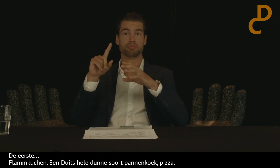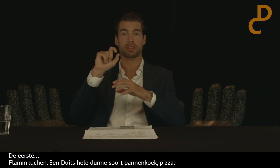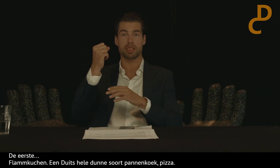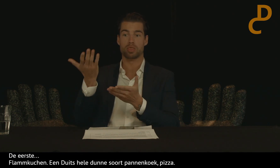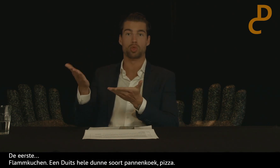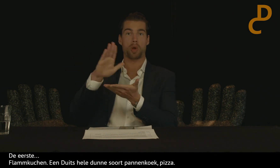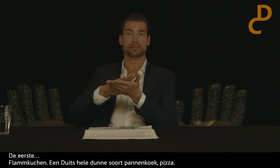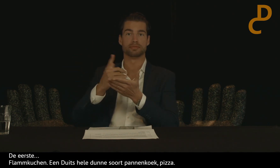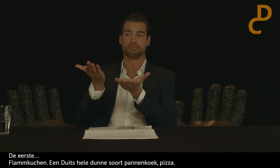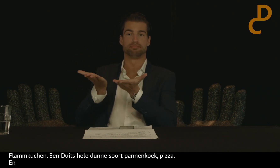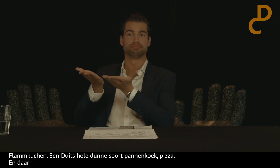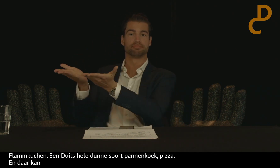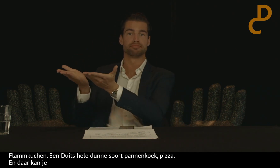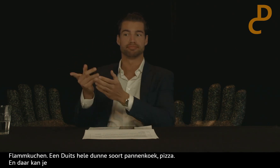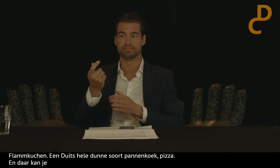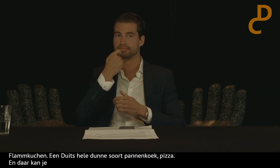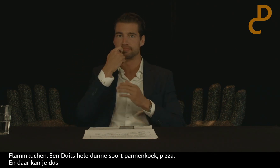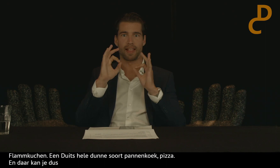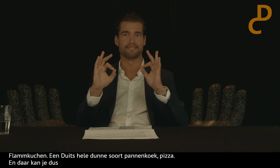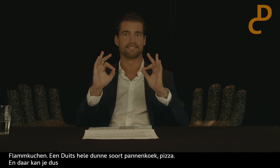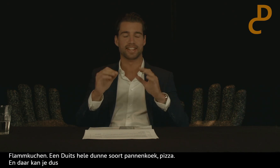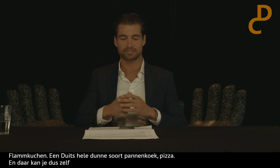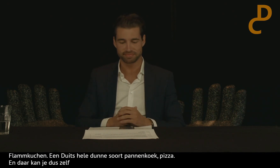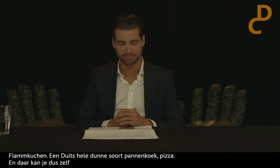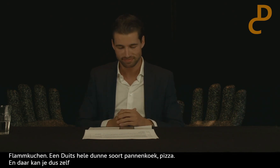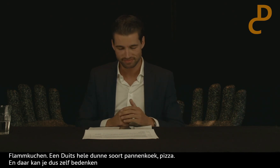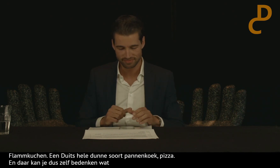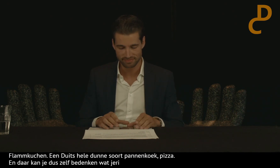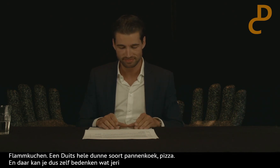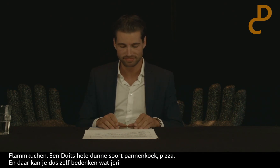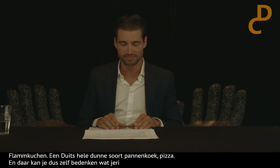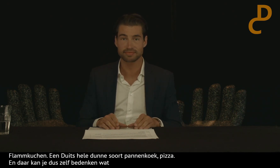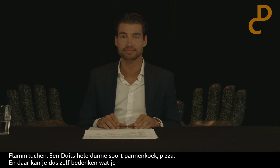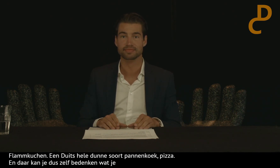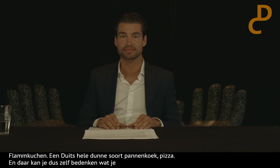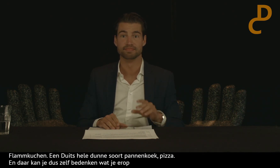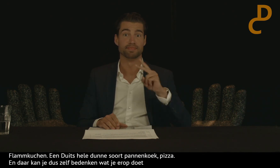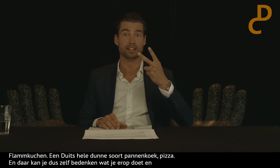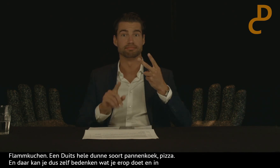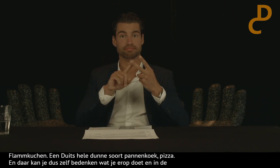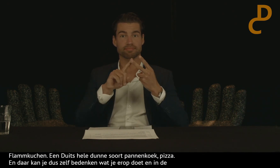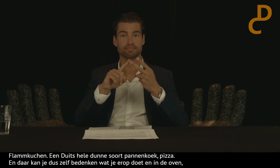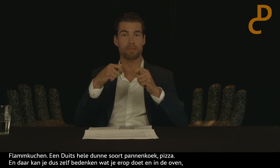En dan kan je dus zelf bedenken wat je erop doet en in de oven. En het smaakt fantastisch. En als